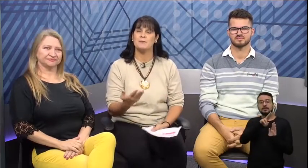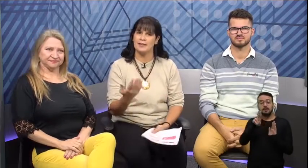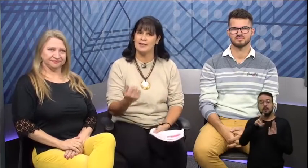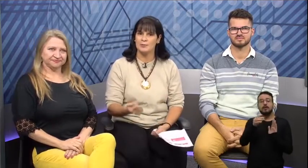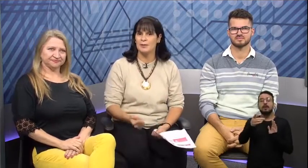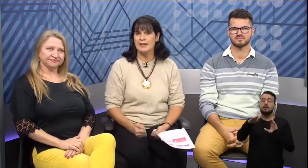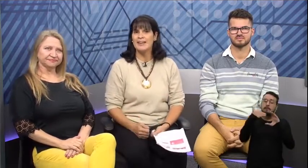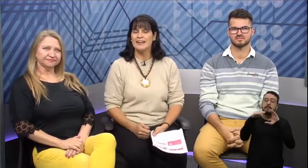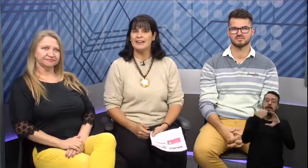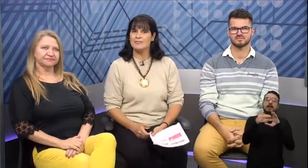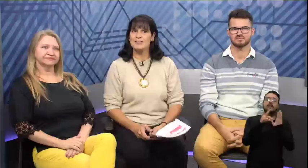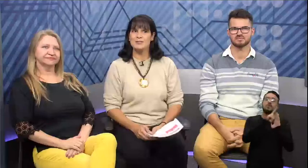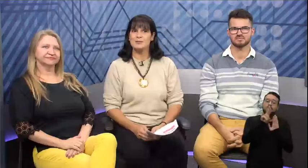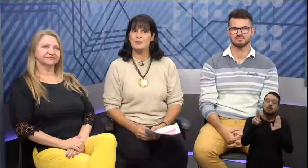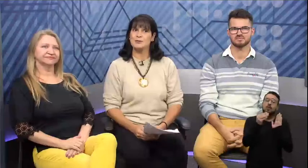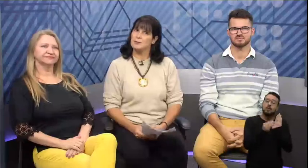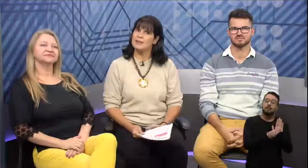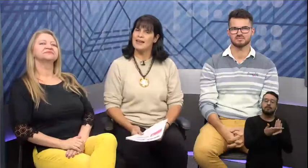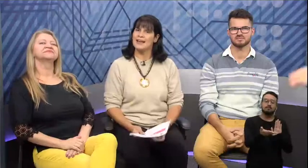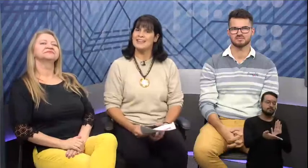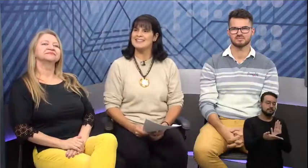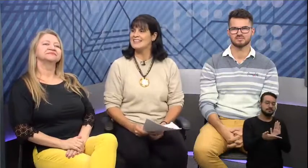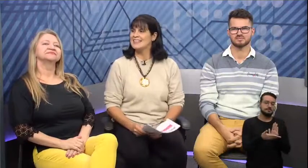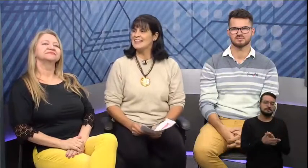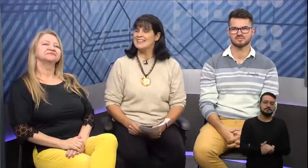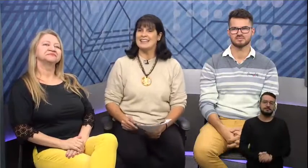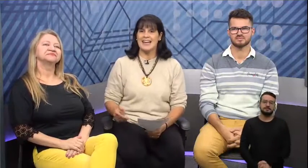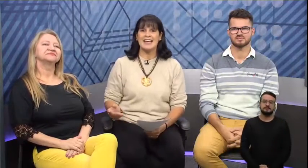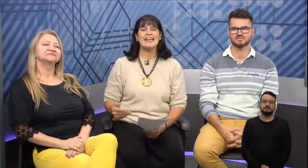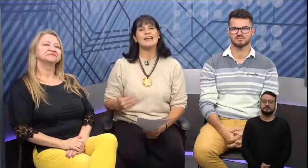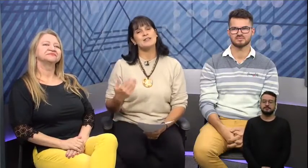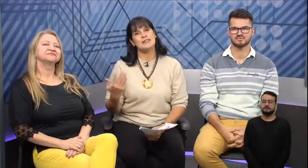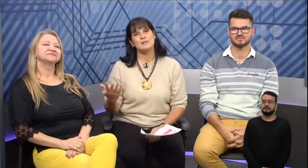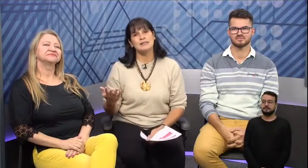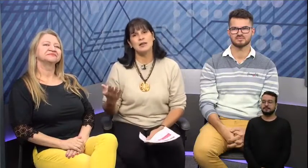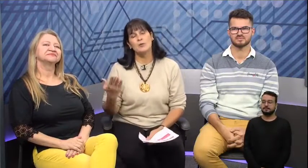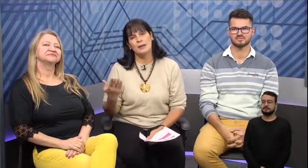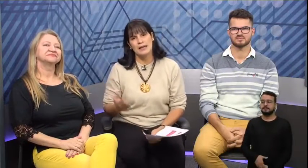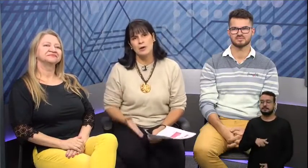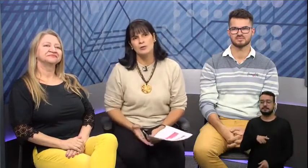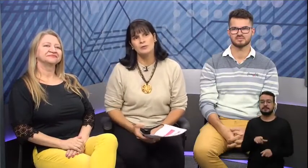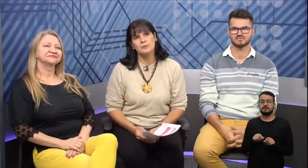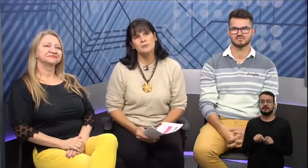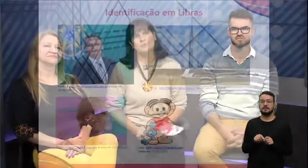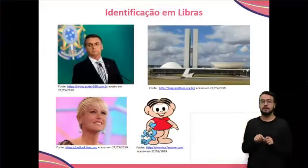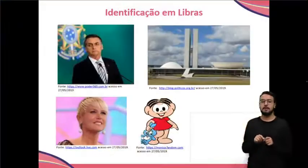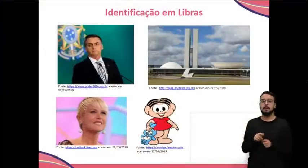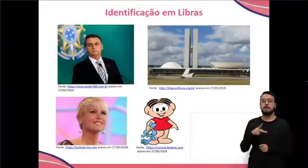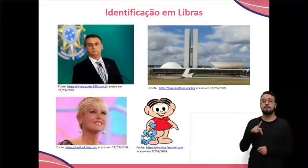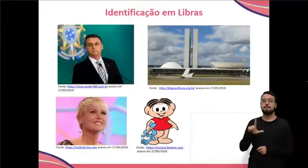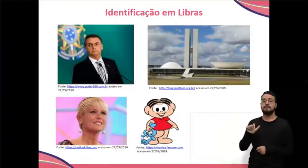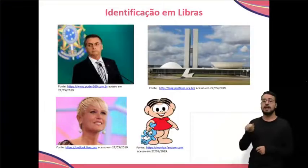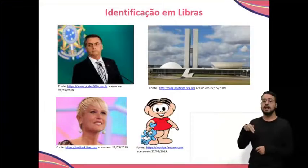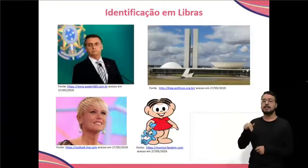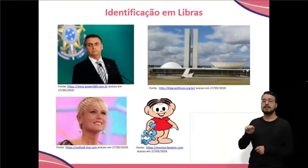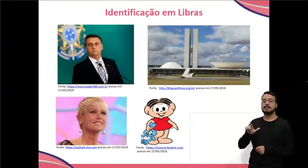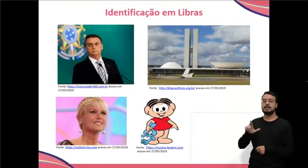Que nome... Vocês descobriram o nome deles. Né? E aí nós temos, então, o Planalto, lá na cidade de